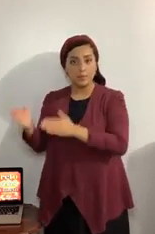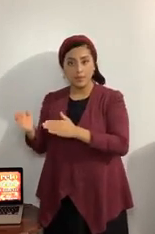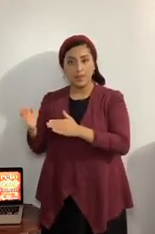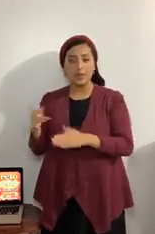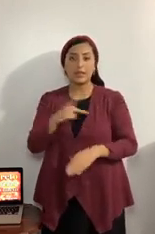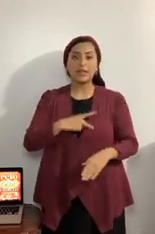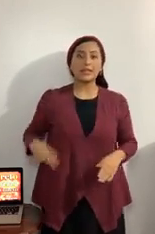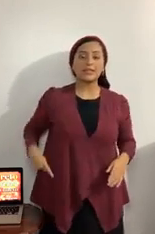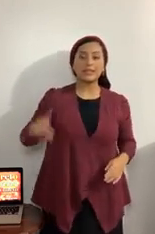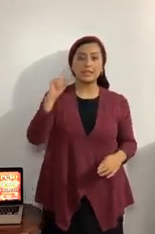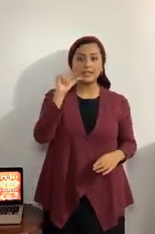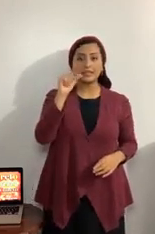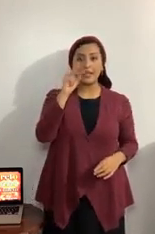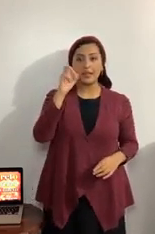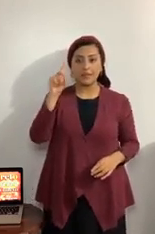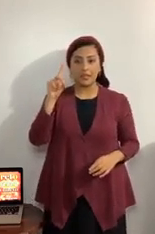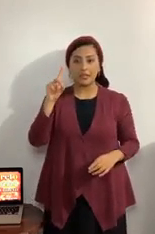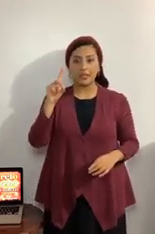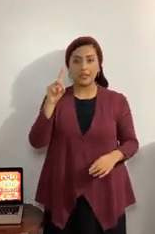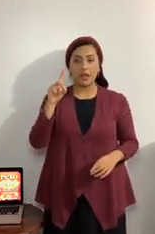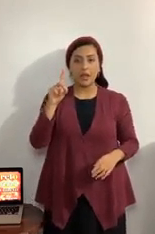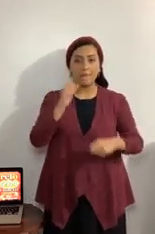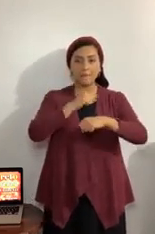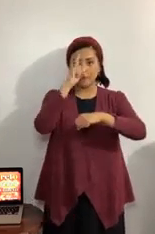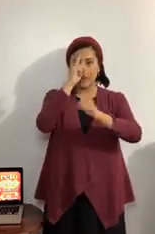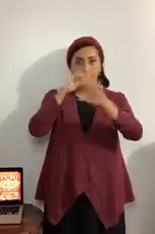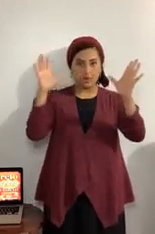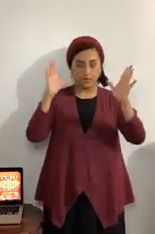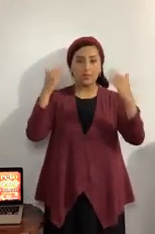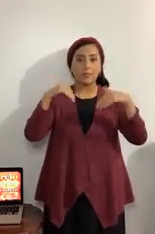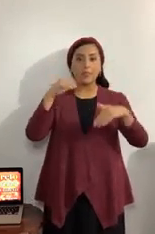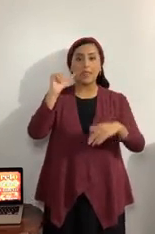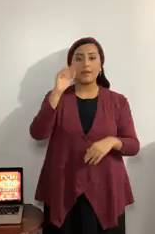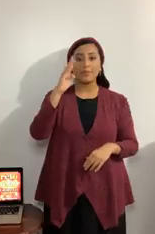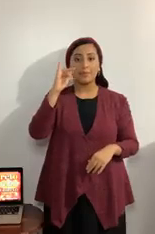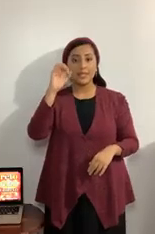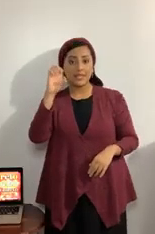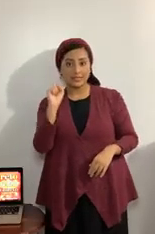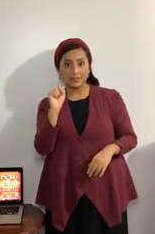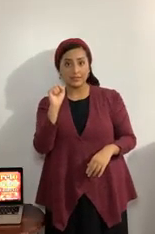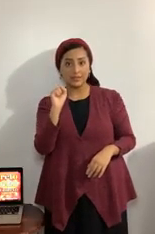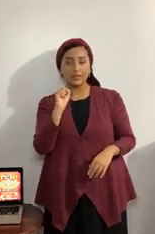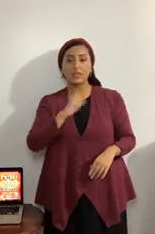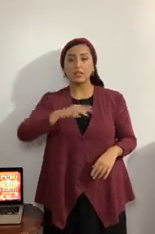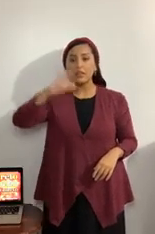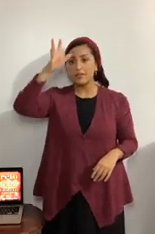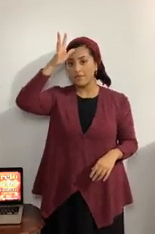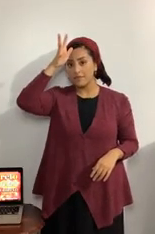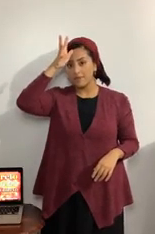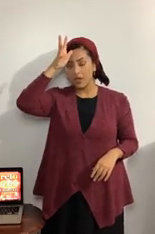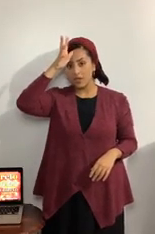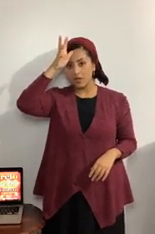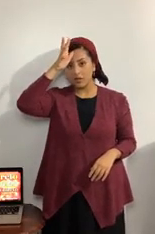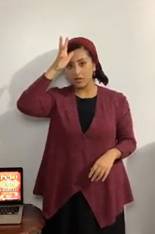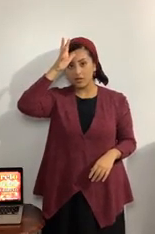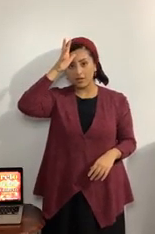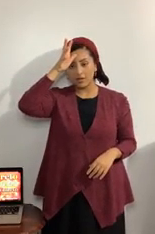David, el rey David. Entonces Abías era el padre, digamos, del